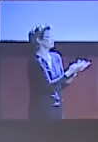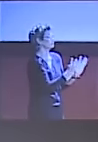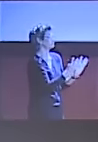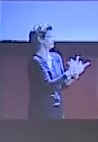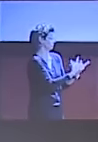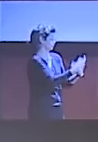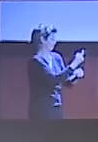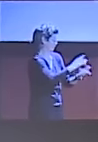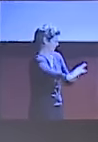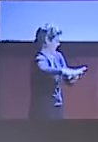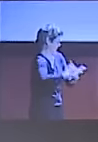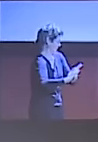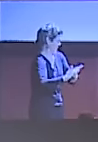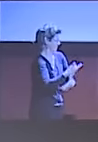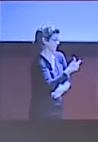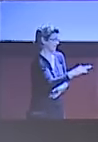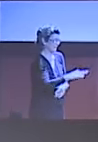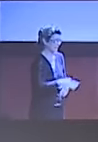interprètes LSF.